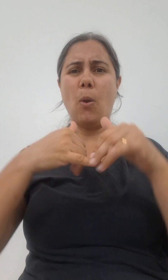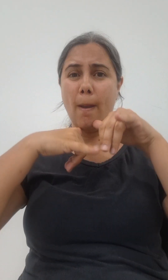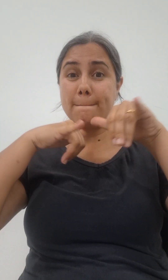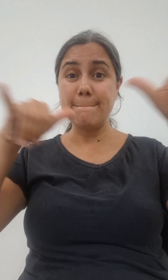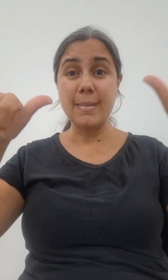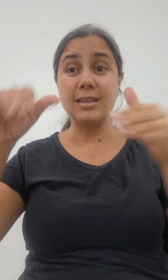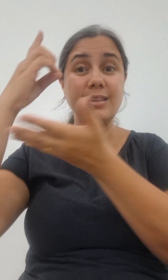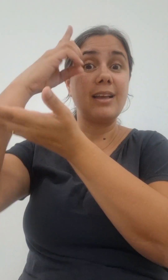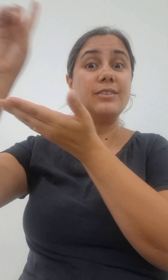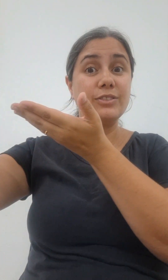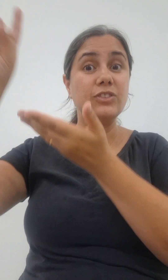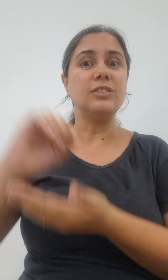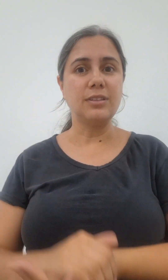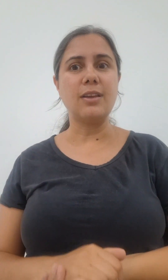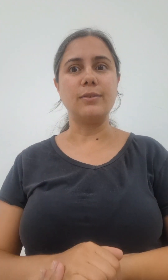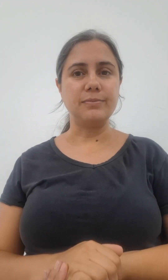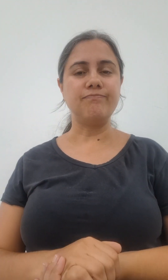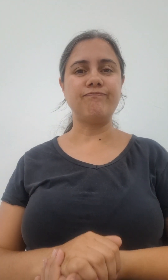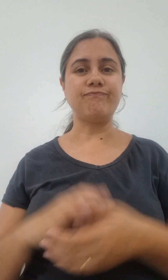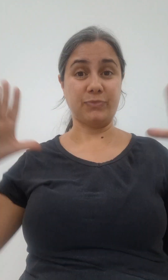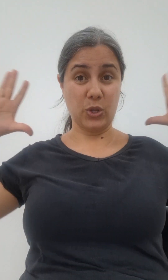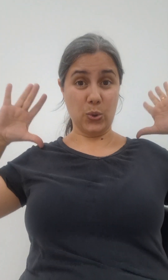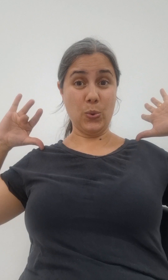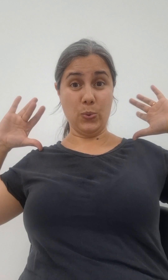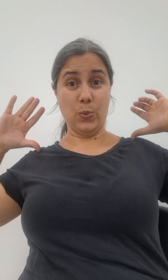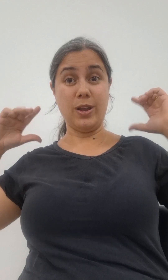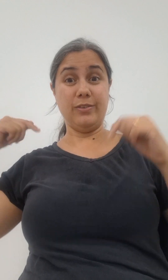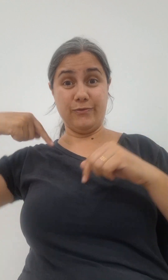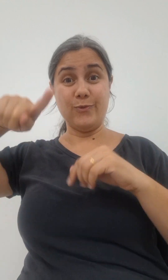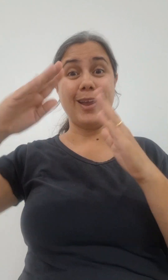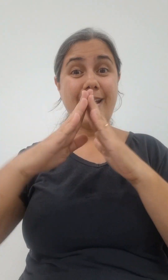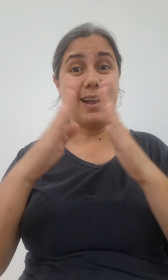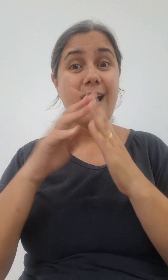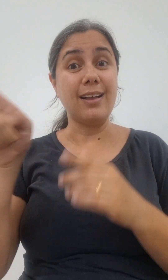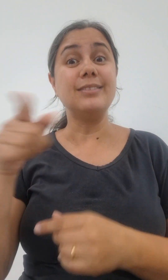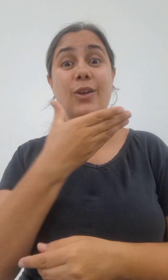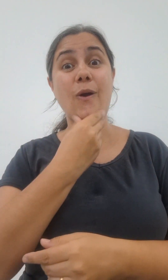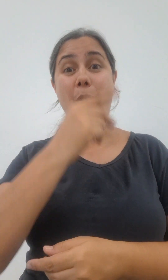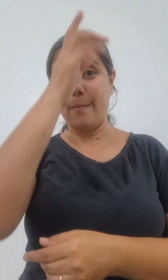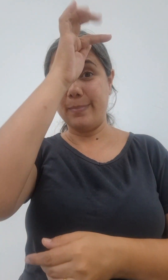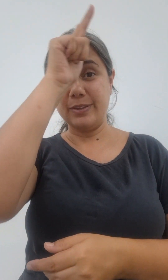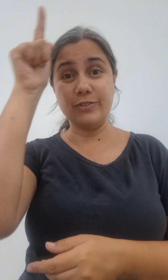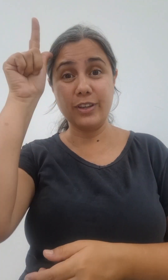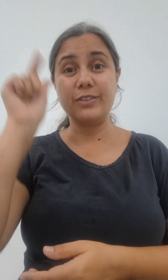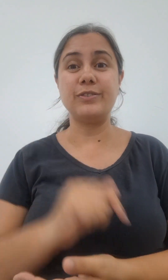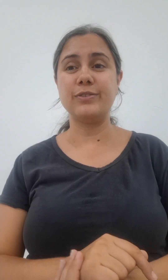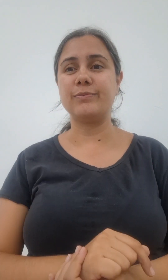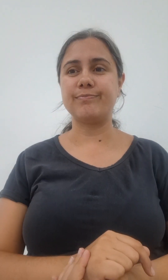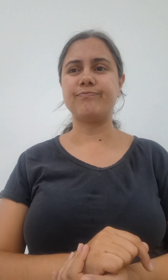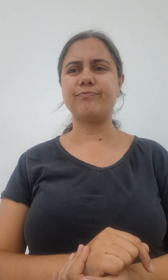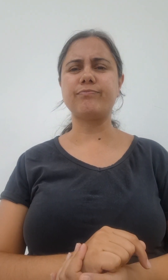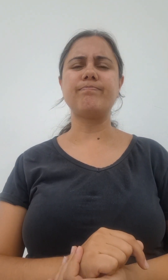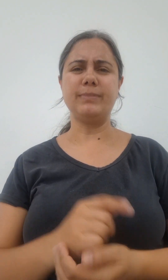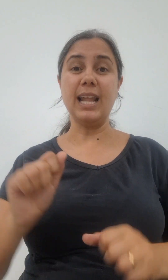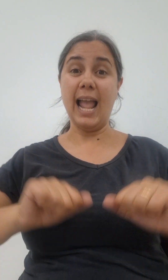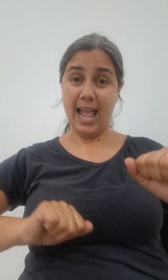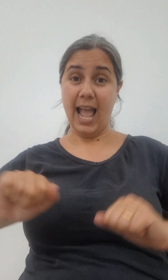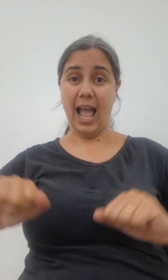anjo na sua casa, com a mensagem divina. O anjo foi na casa, então, de Cornélio,